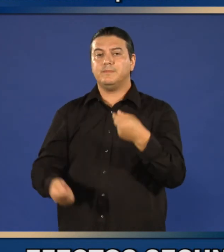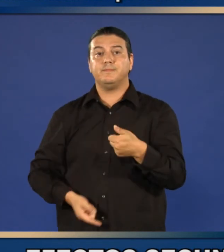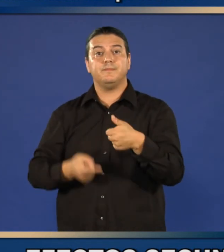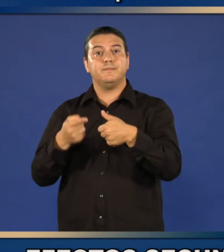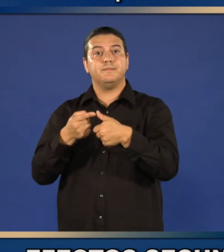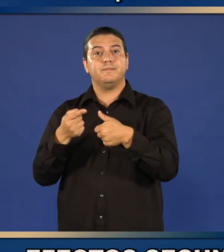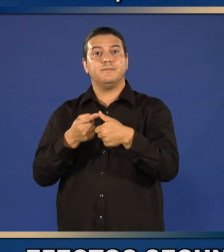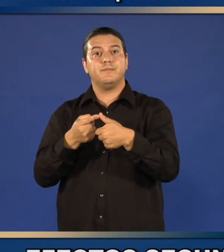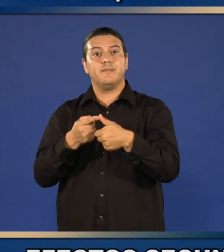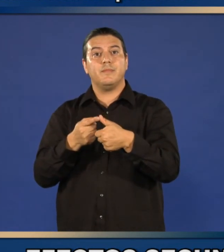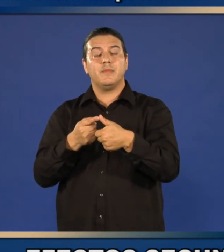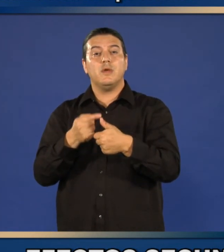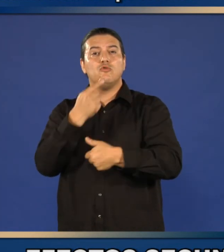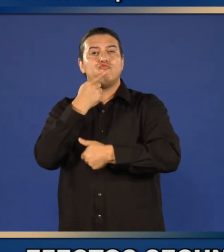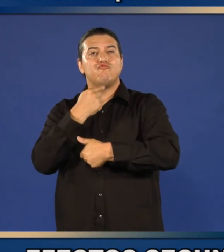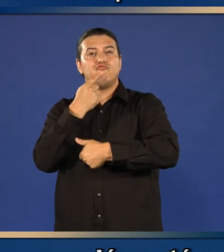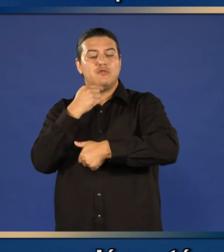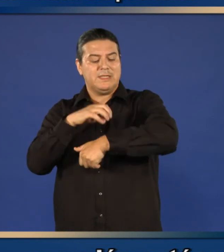secundarios